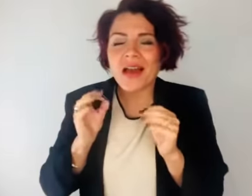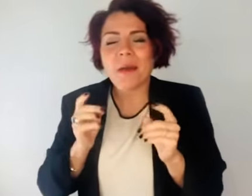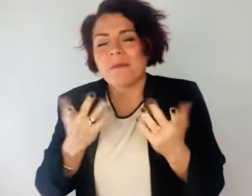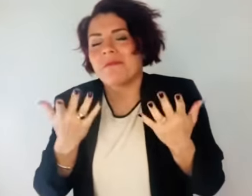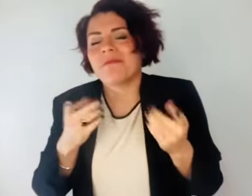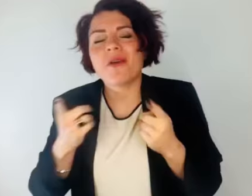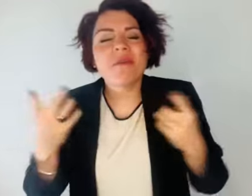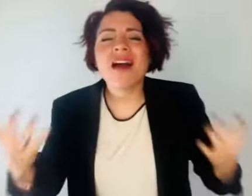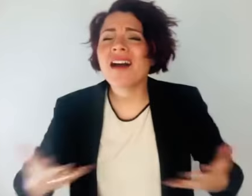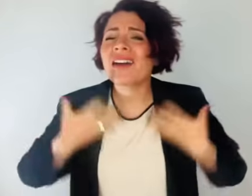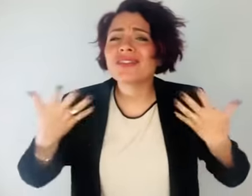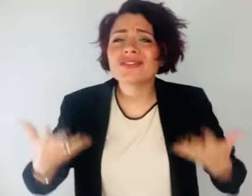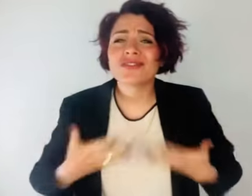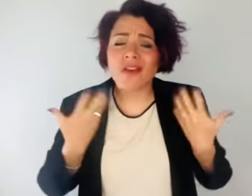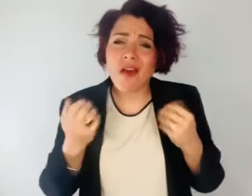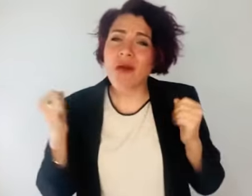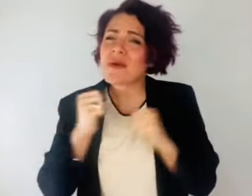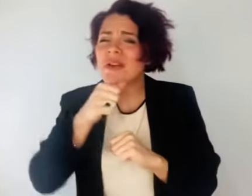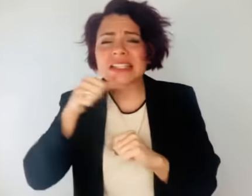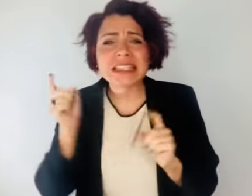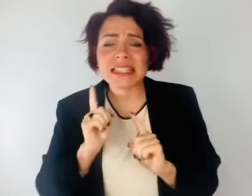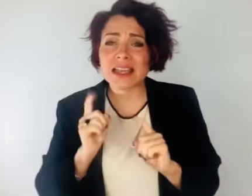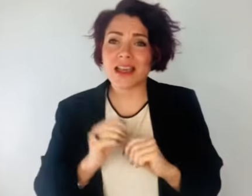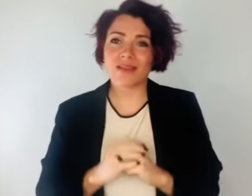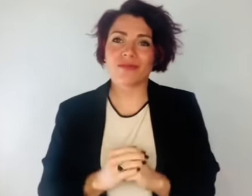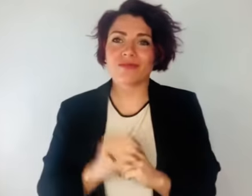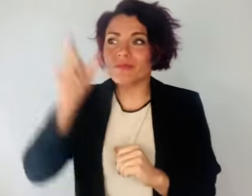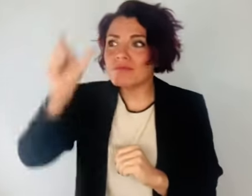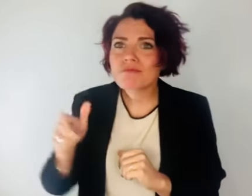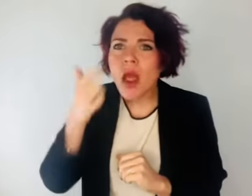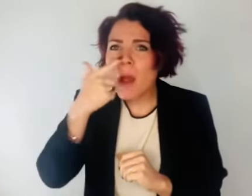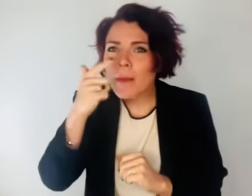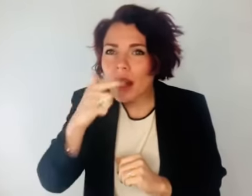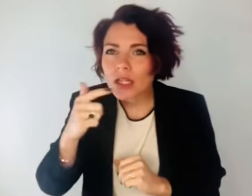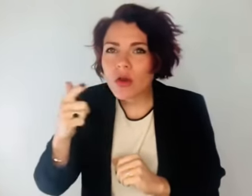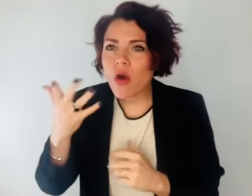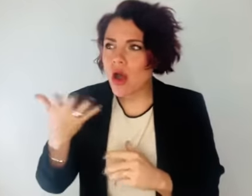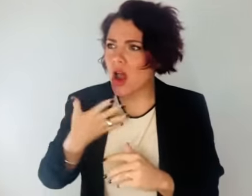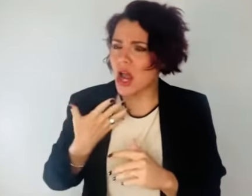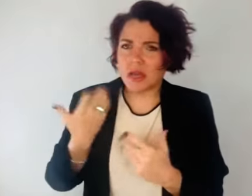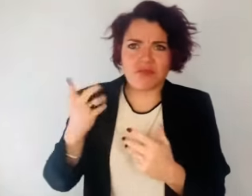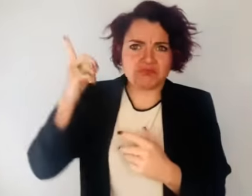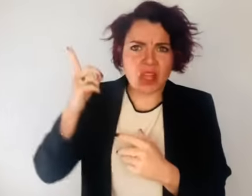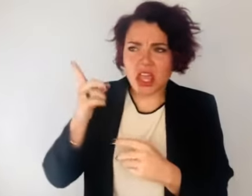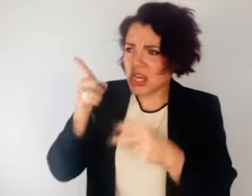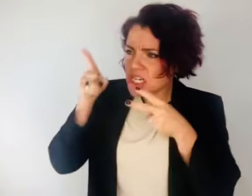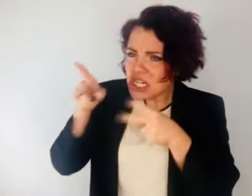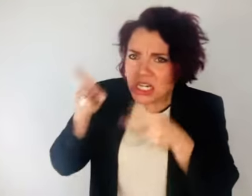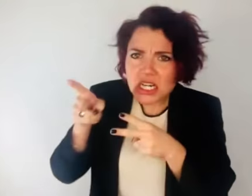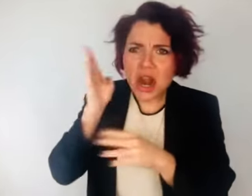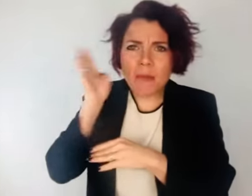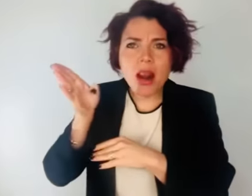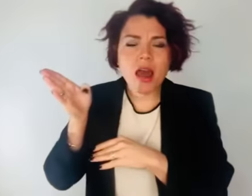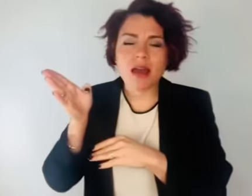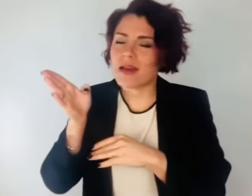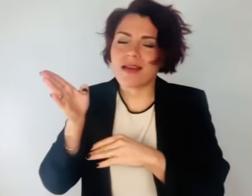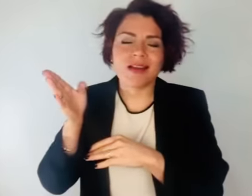perché una fonte di allegria di fronte al uomo che vive nel peccato non ci sono minacce rimproveri da parte di dio